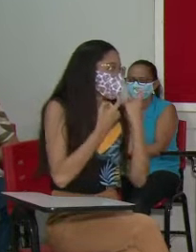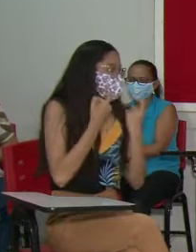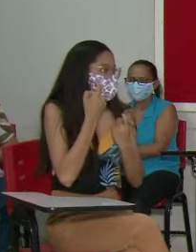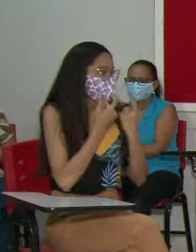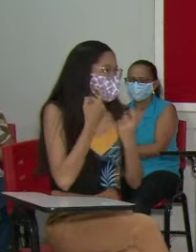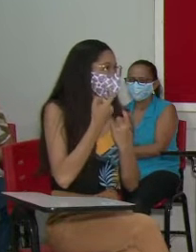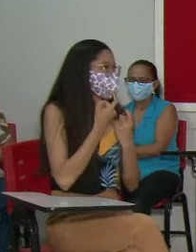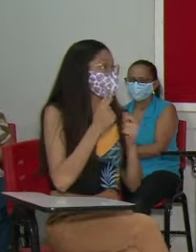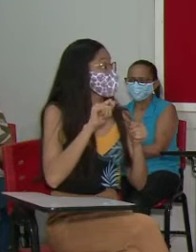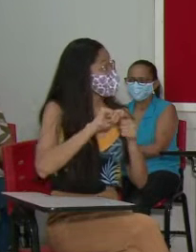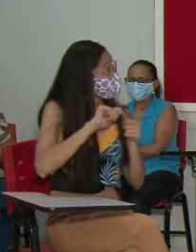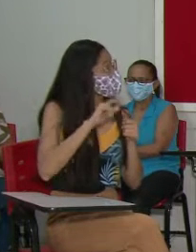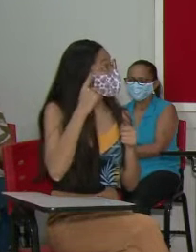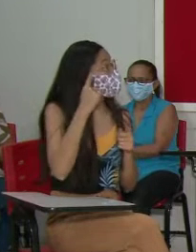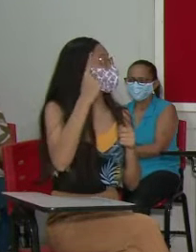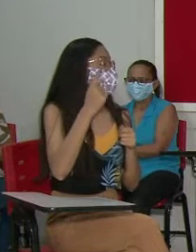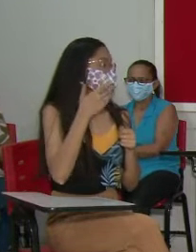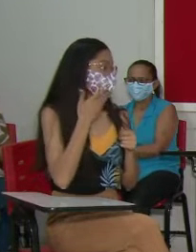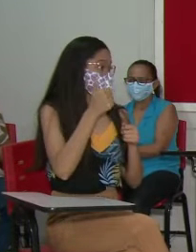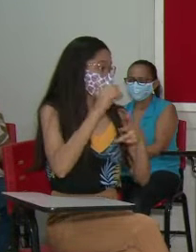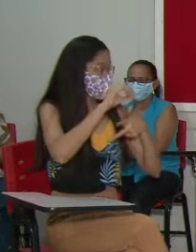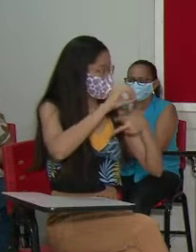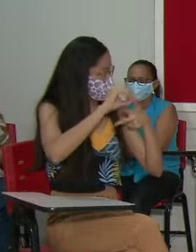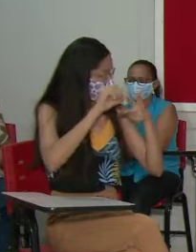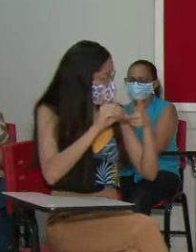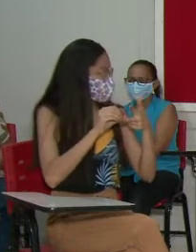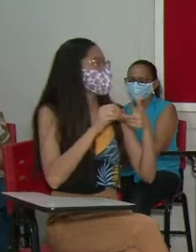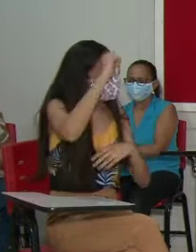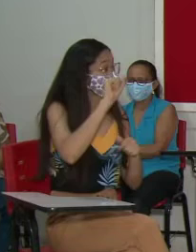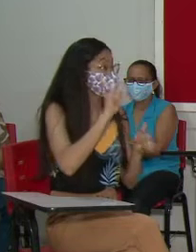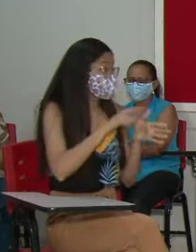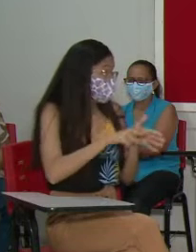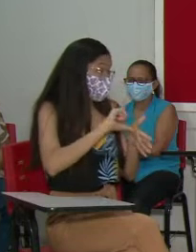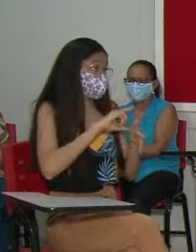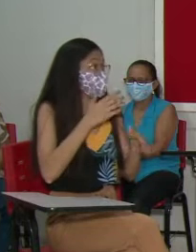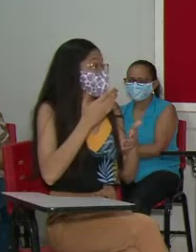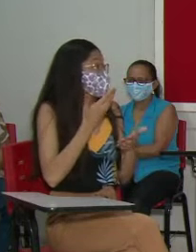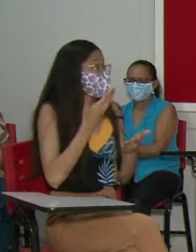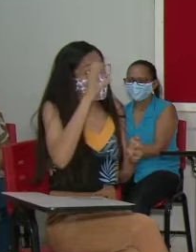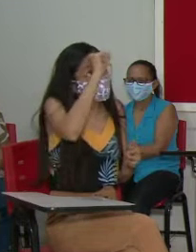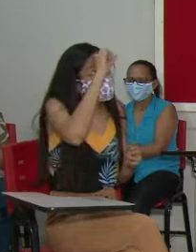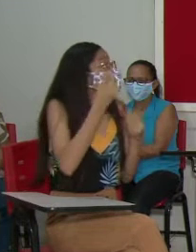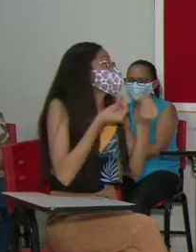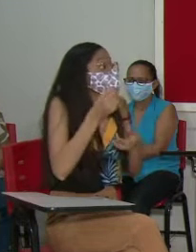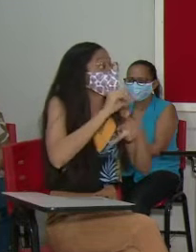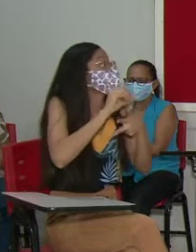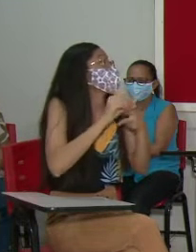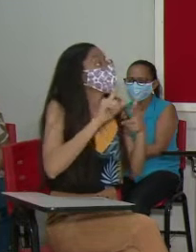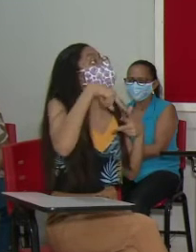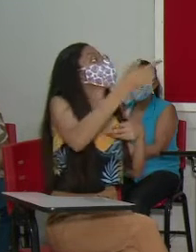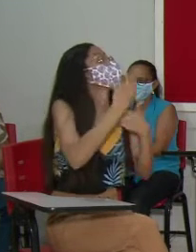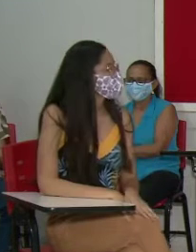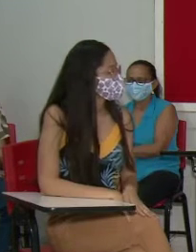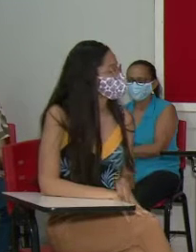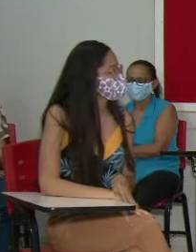esse trabalho da arquidiocese, dessa preocupação de nós como surdos. Um curso específico para surdo, matemática portuguesa